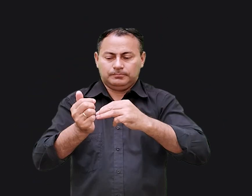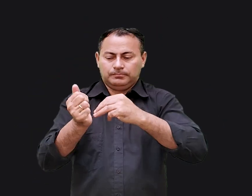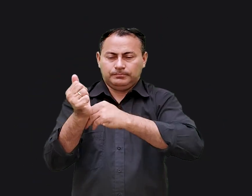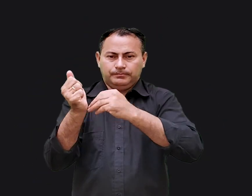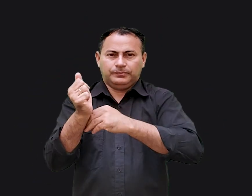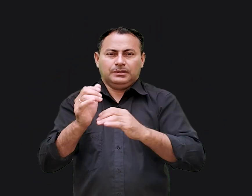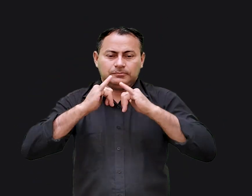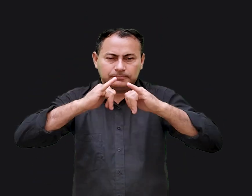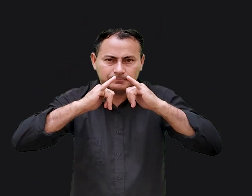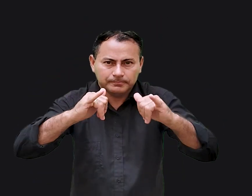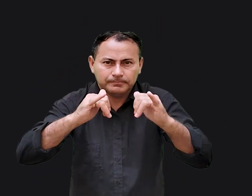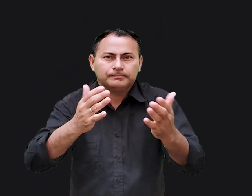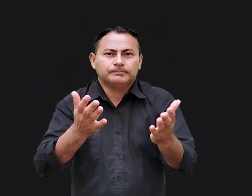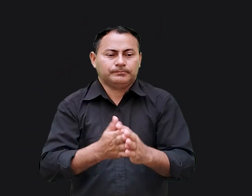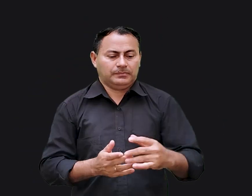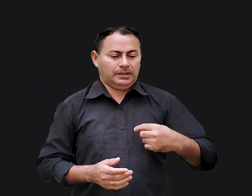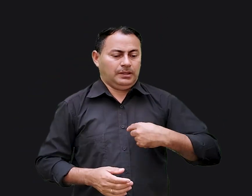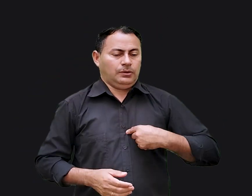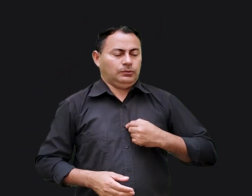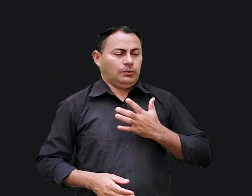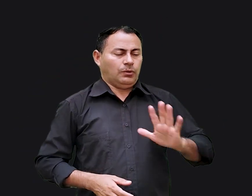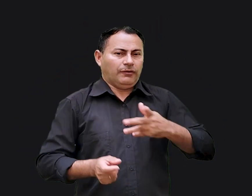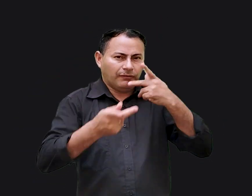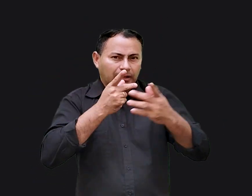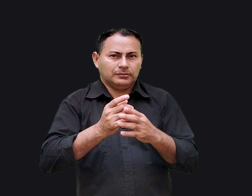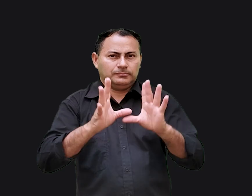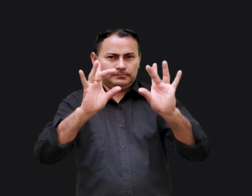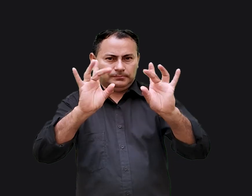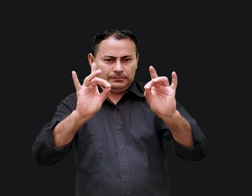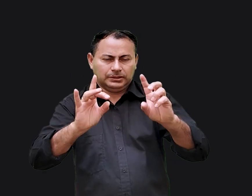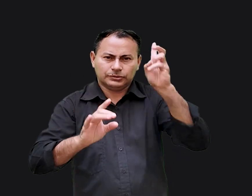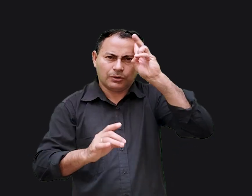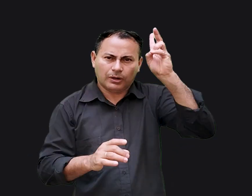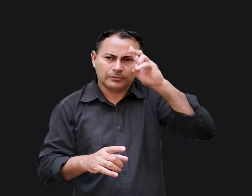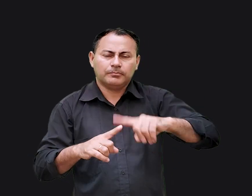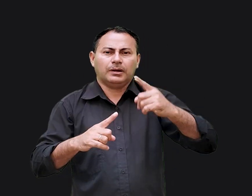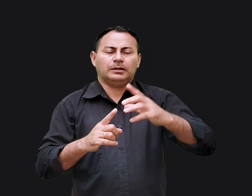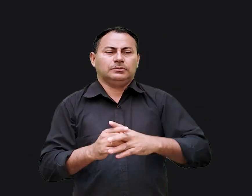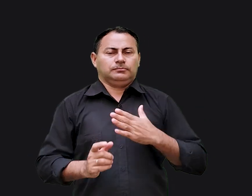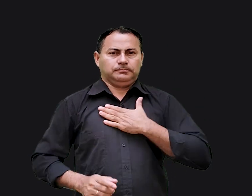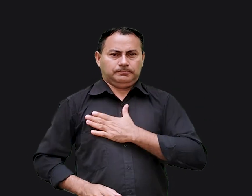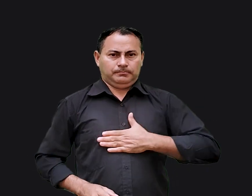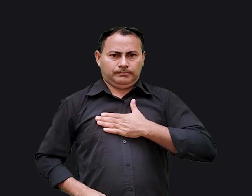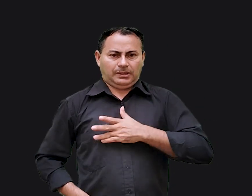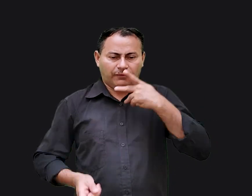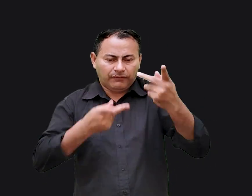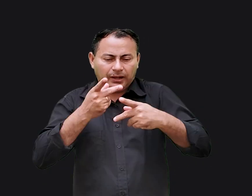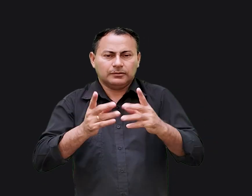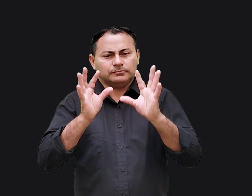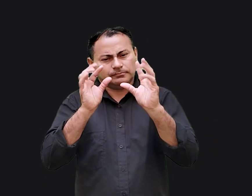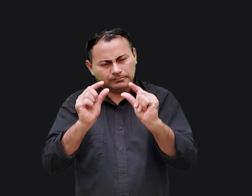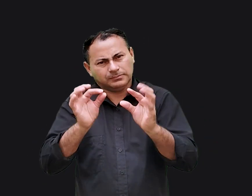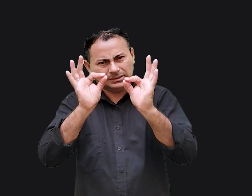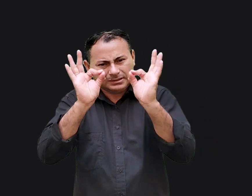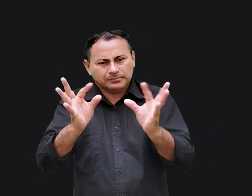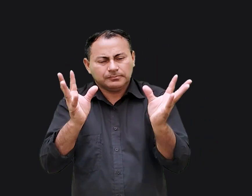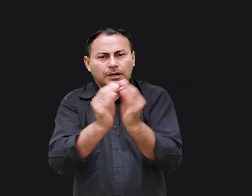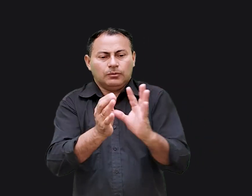ministério e pregação. Eu não gosto de entrar em muitos detalhes históricos, mas gostaria de falar o mínimo possível sobre o